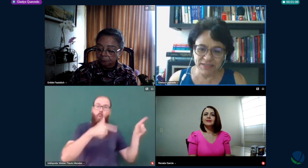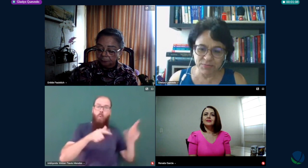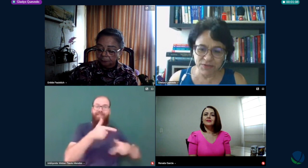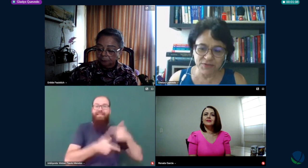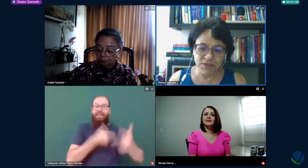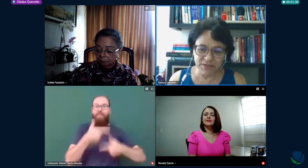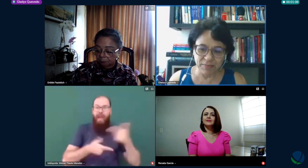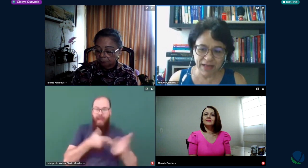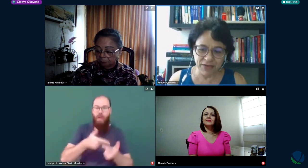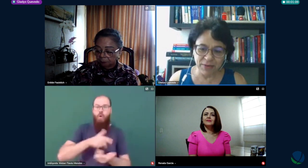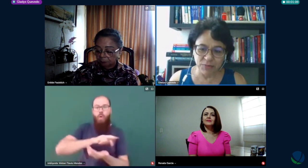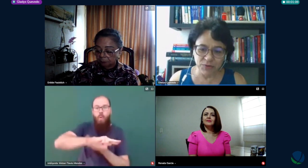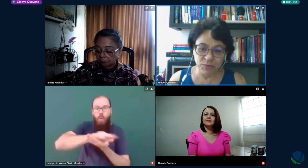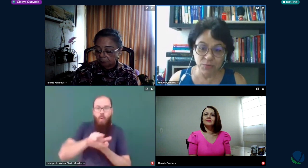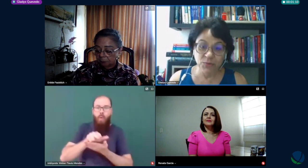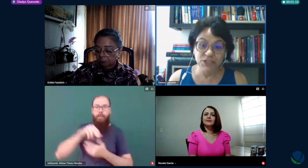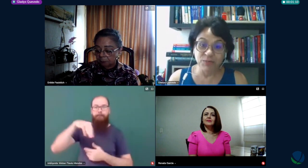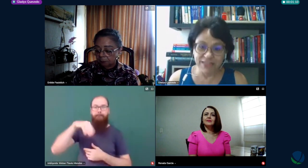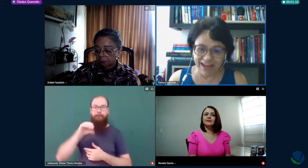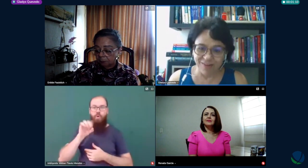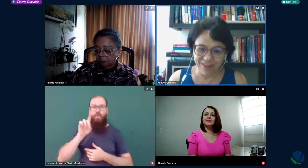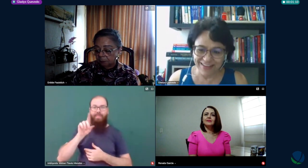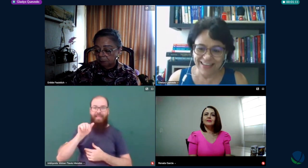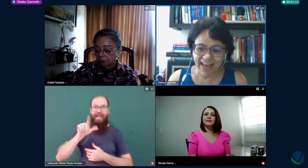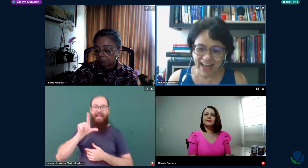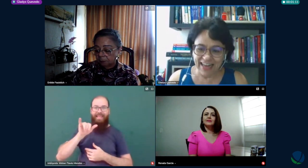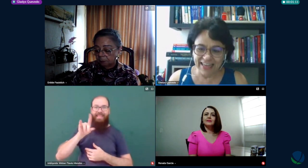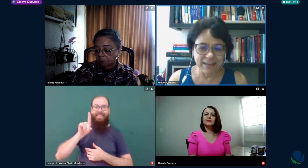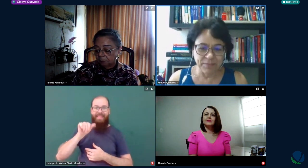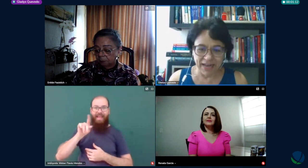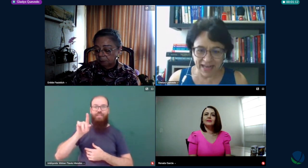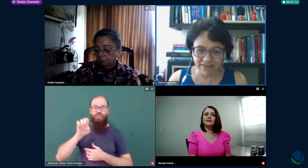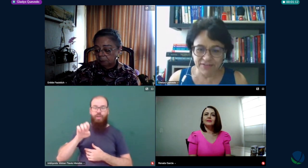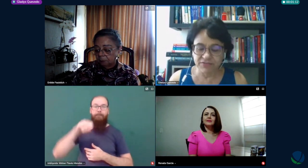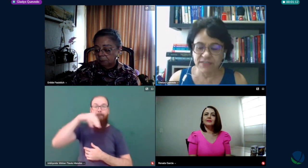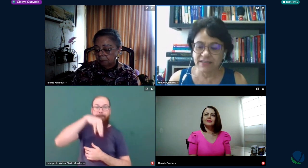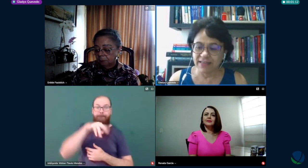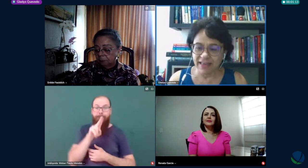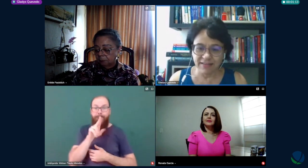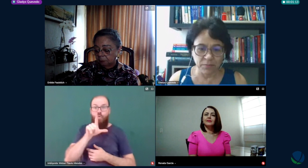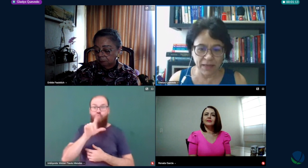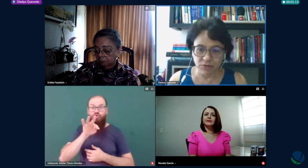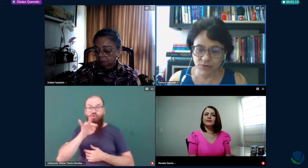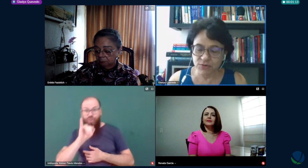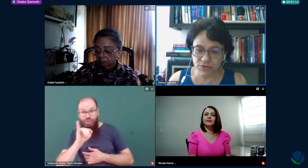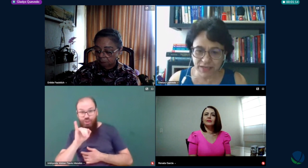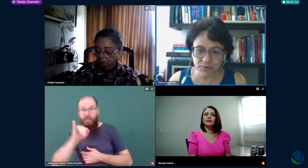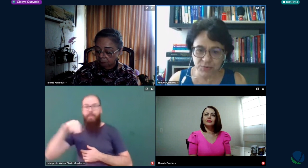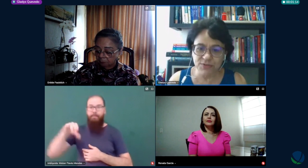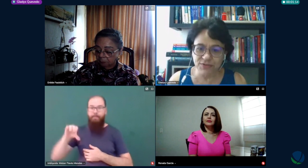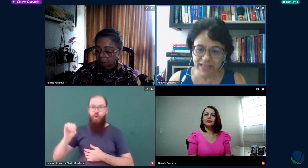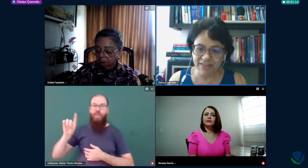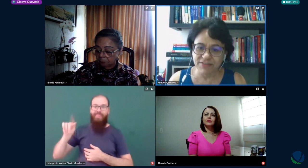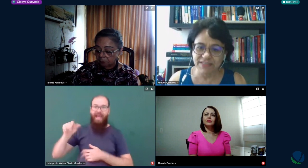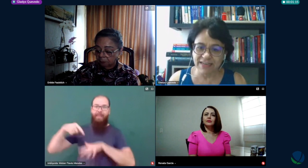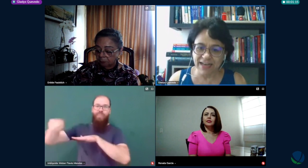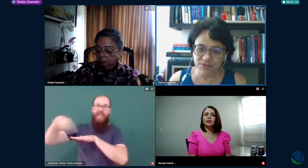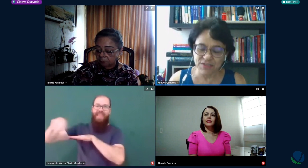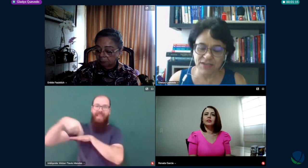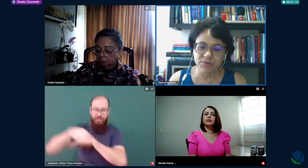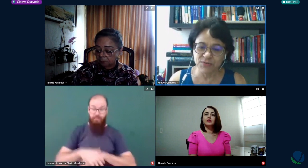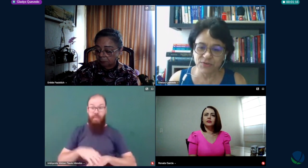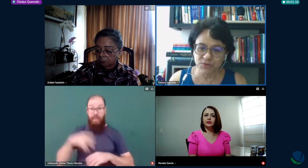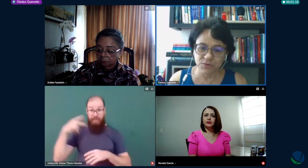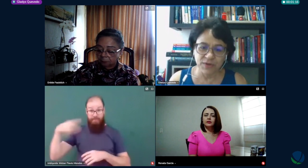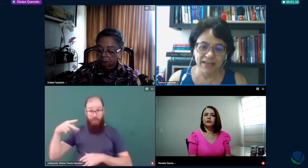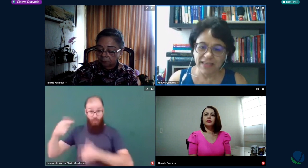as coisas, porque o seu trabalho é muito multimodal. Além da palavra, você tem também todos os recursos, né? Você traz